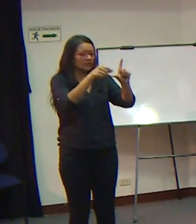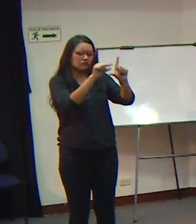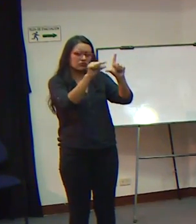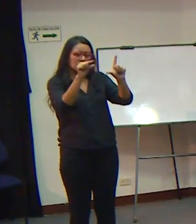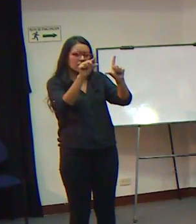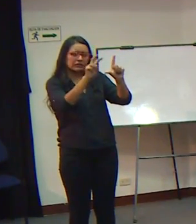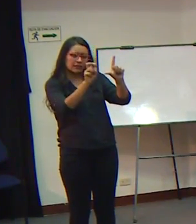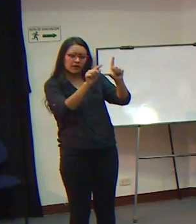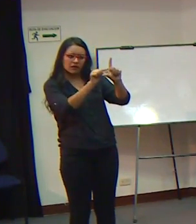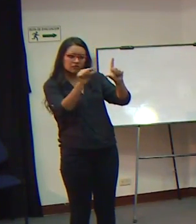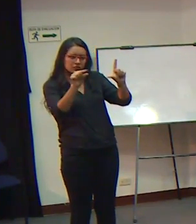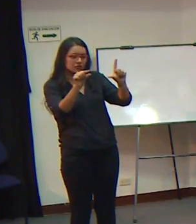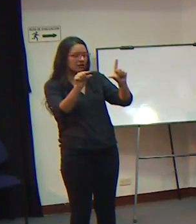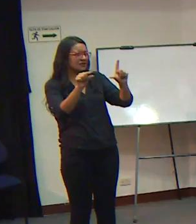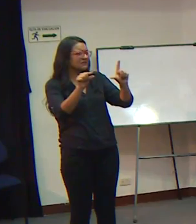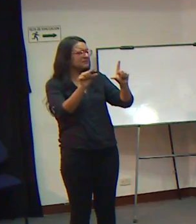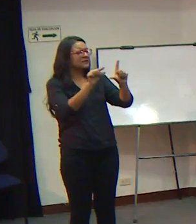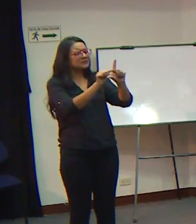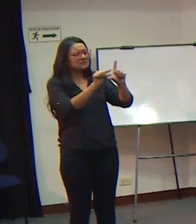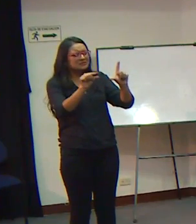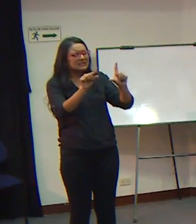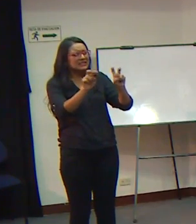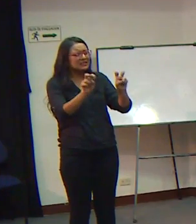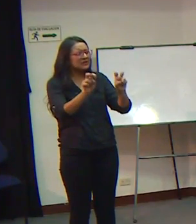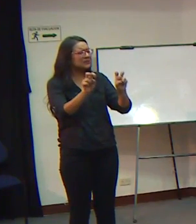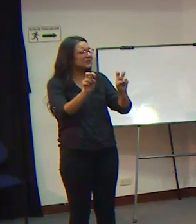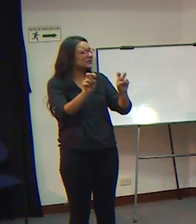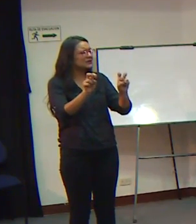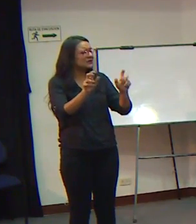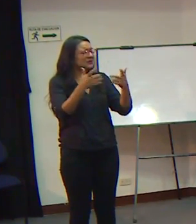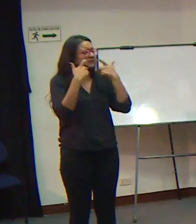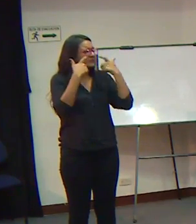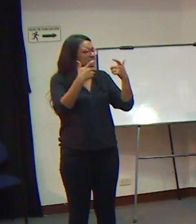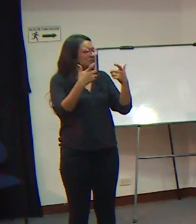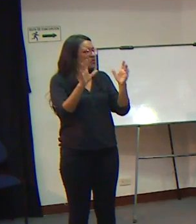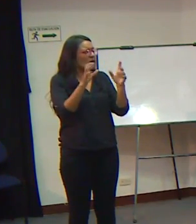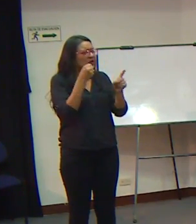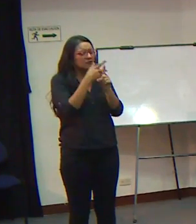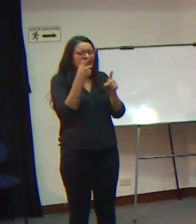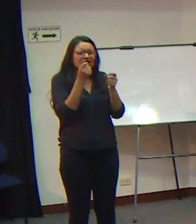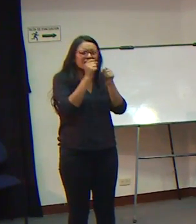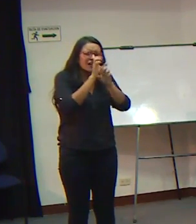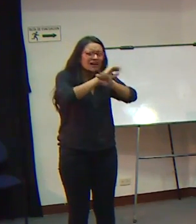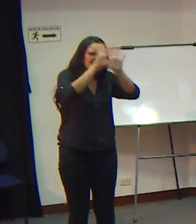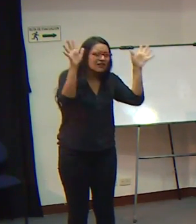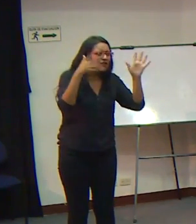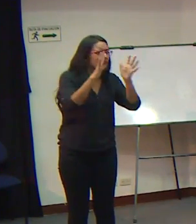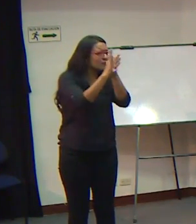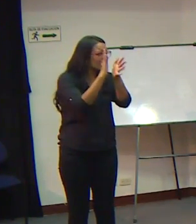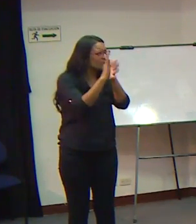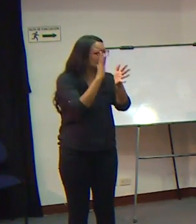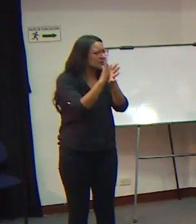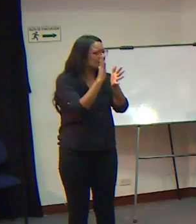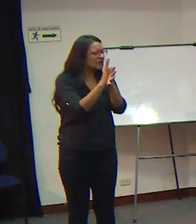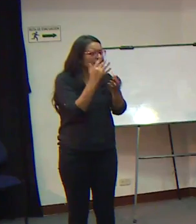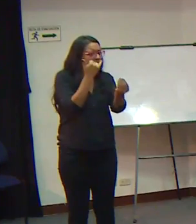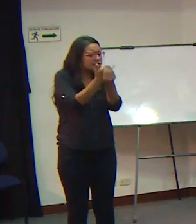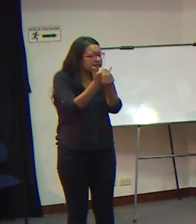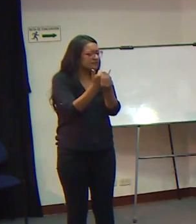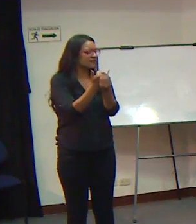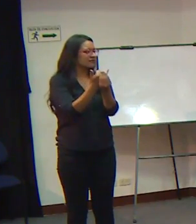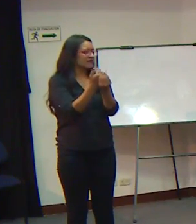títulos, esos títulos son tan reducidos que la información